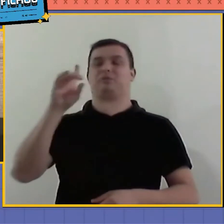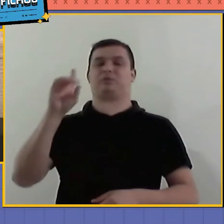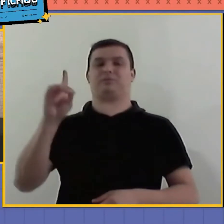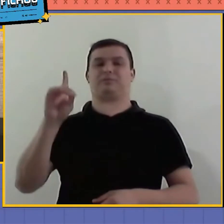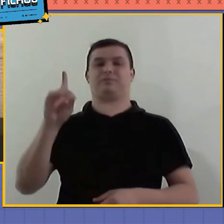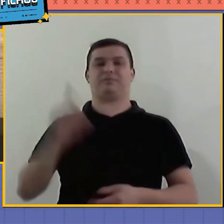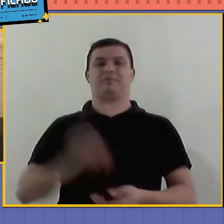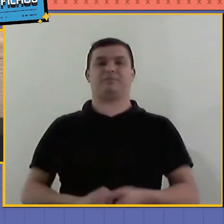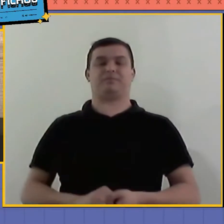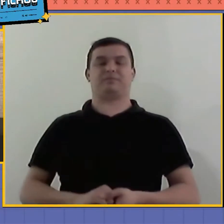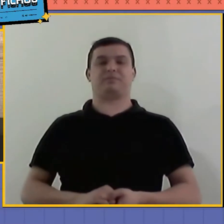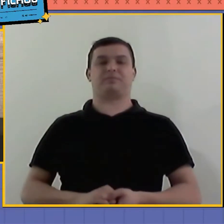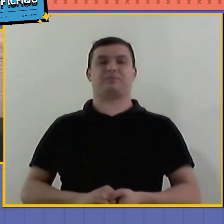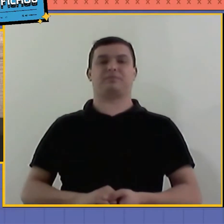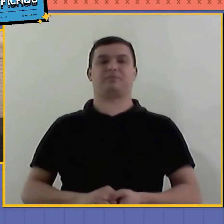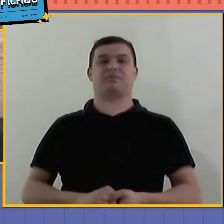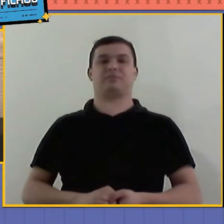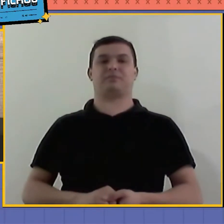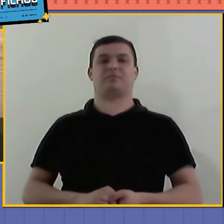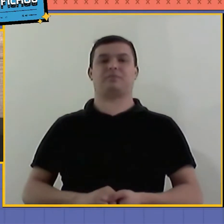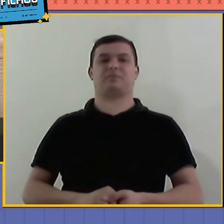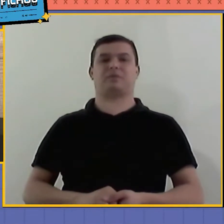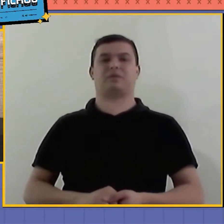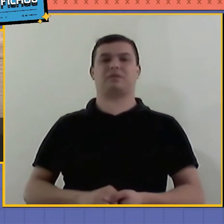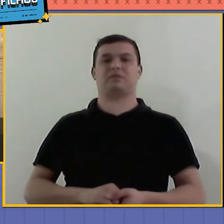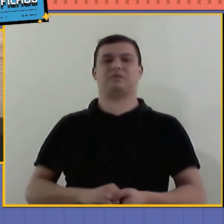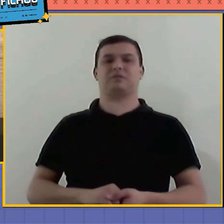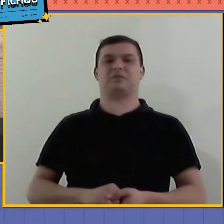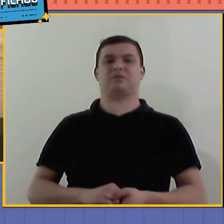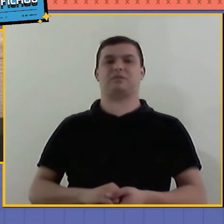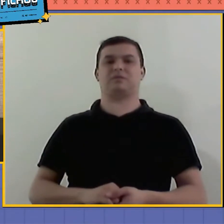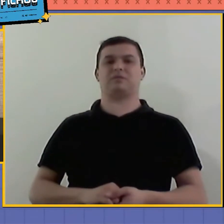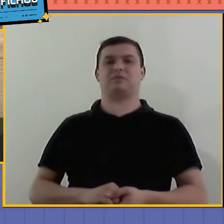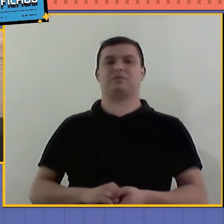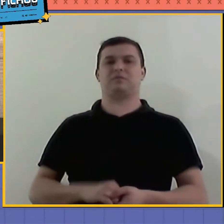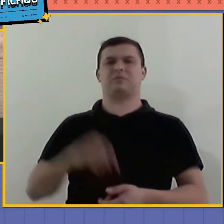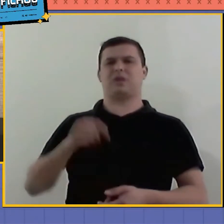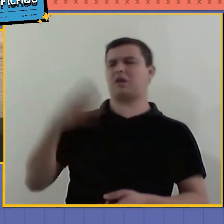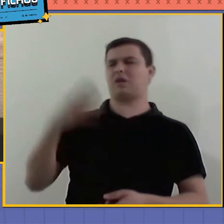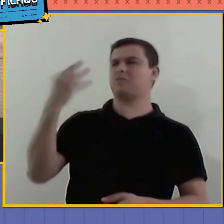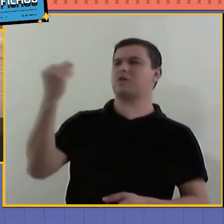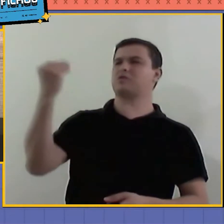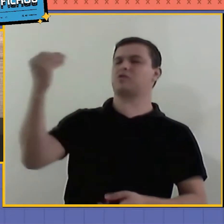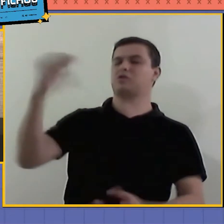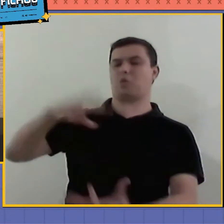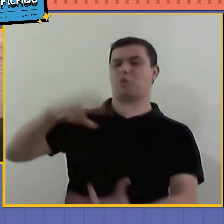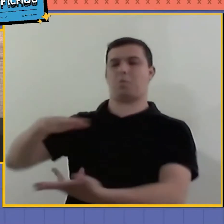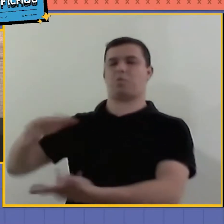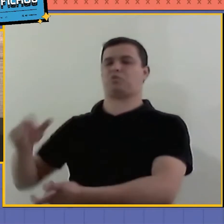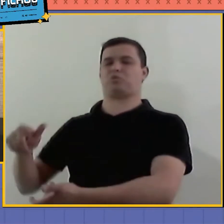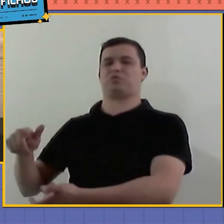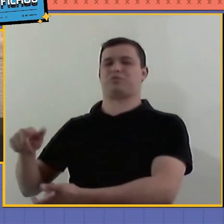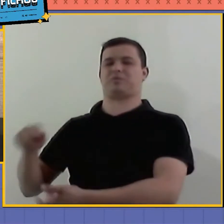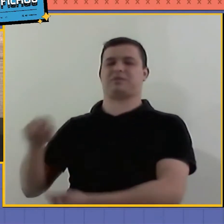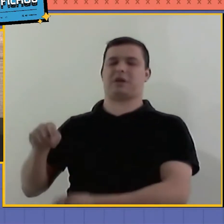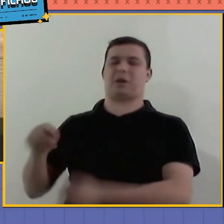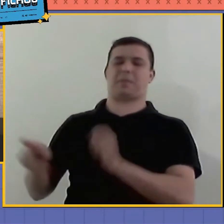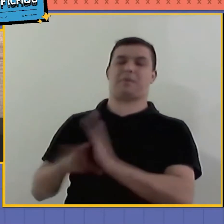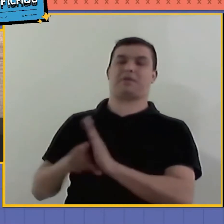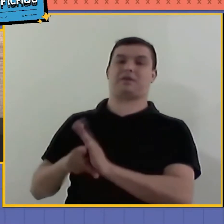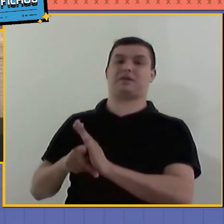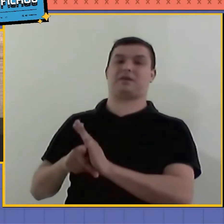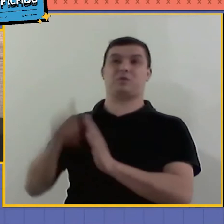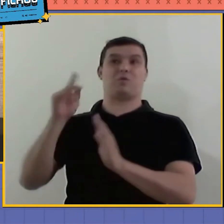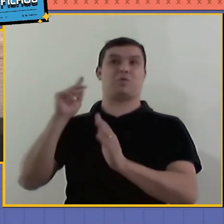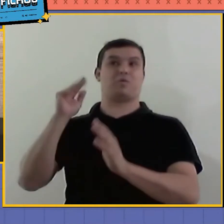peregrinos e Forasteiros que são nós somos aqui Viajantes temporários essa terra em mãos nosso destino reino a